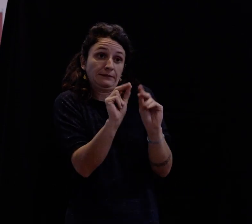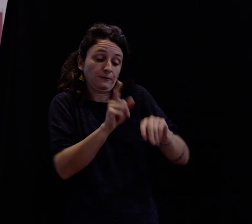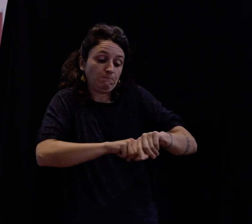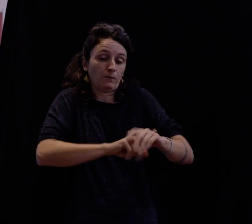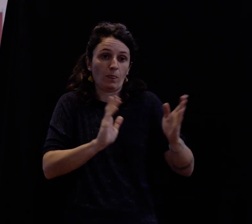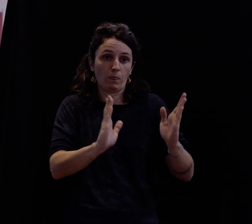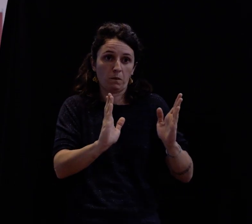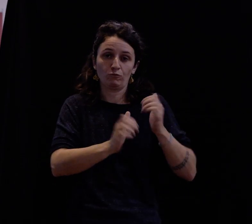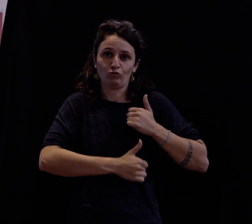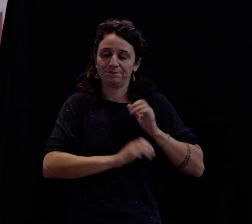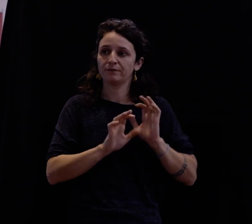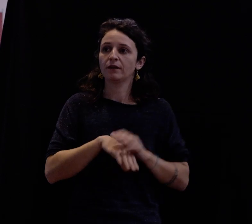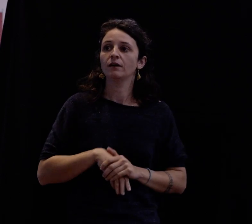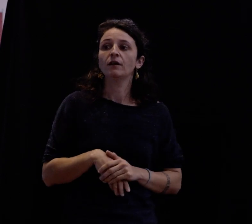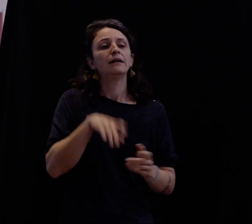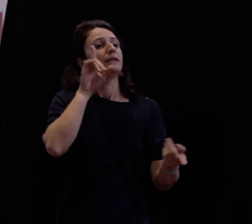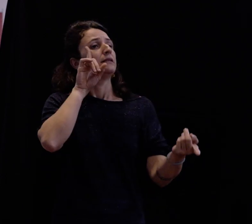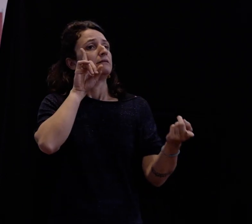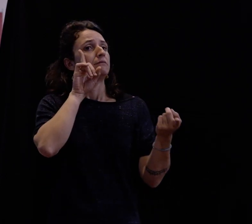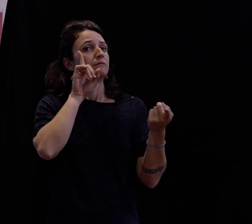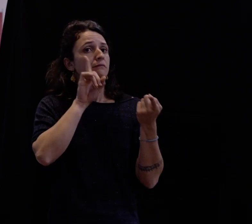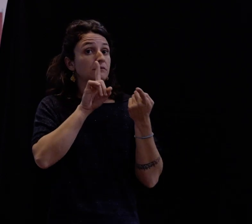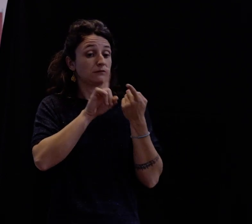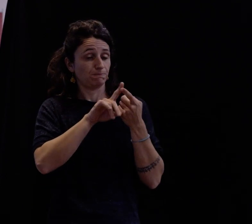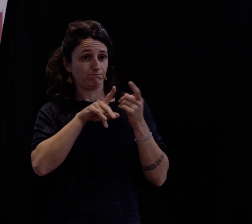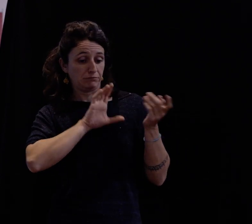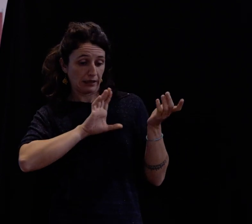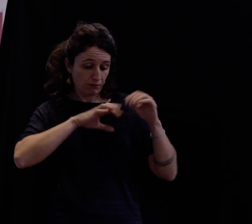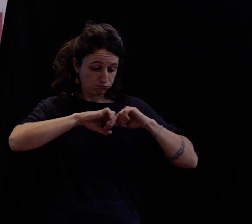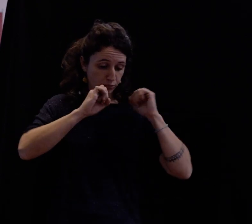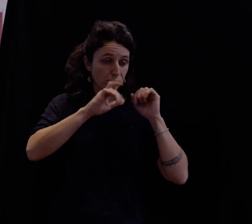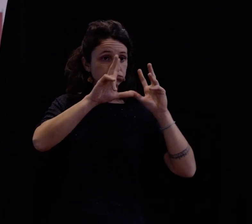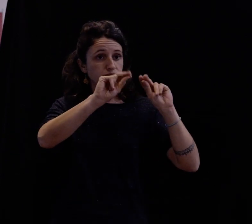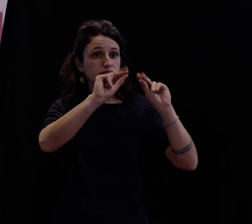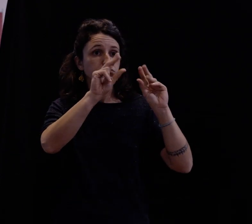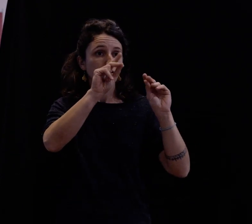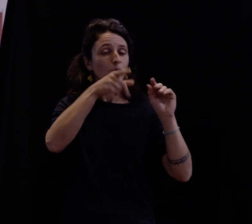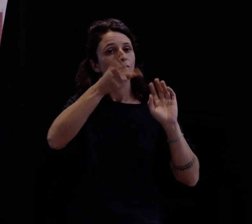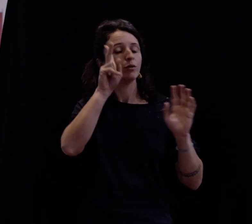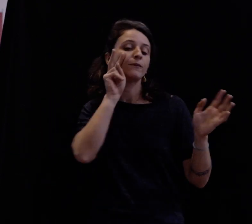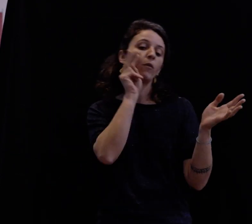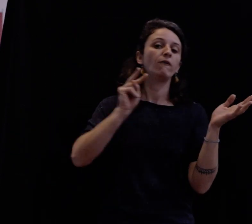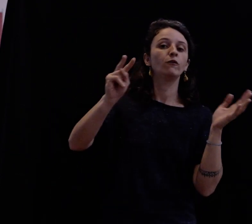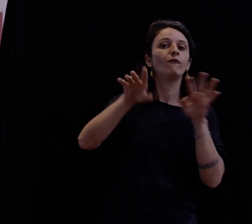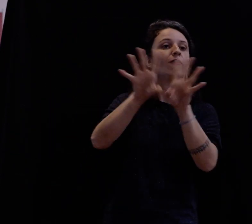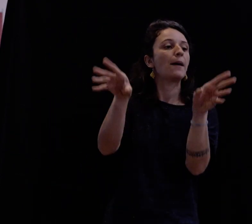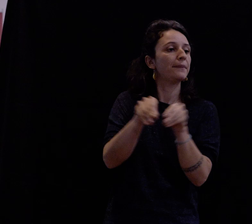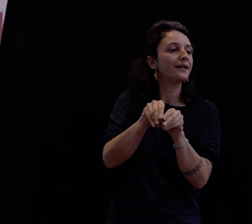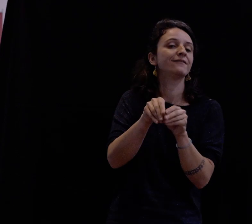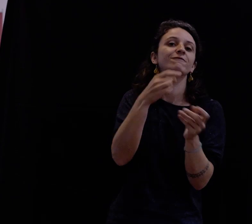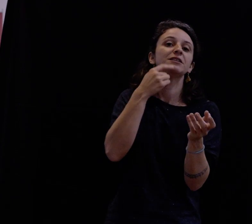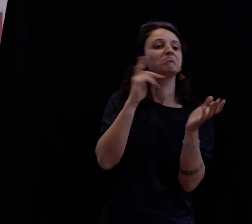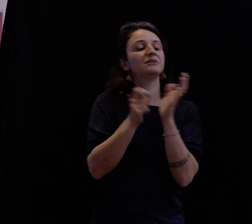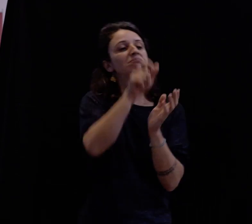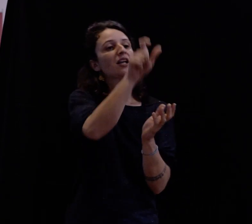Alors, j'ai essayé d'aborder la thématique en me plaçant du côté des familles, en me disant quelles sont les questions qu'on peut avoir quand on va voir un